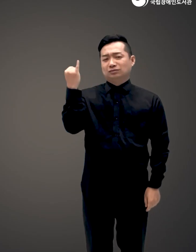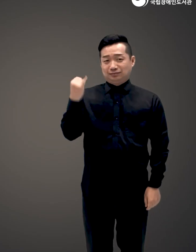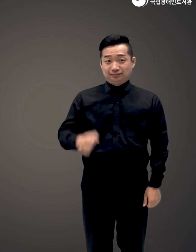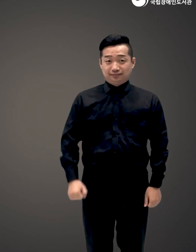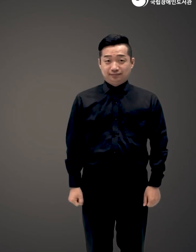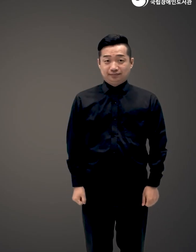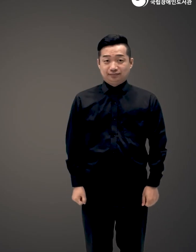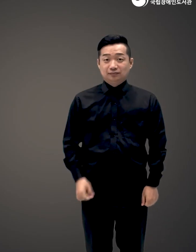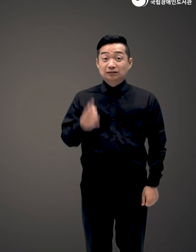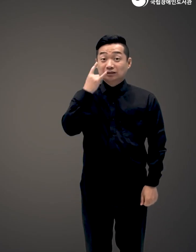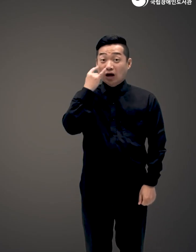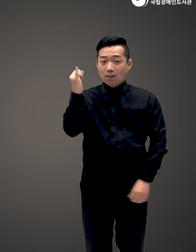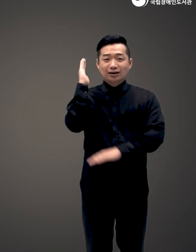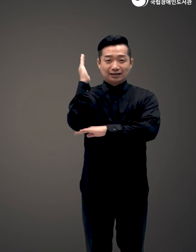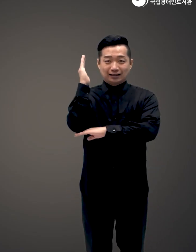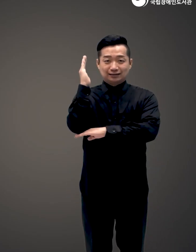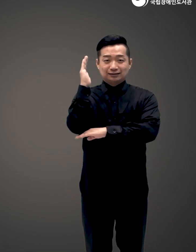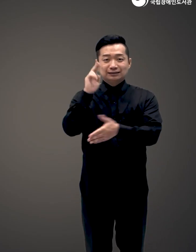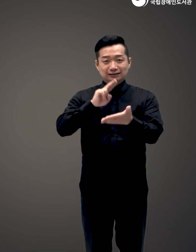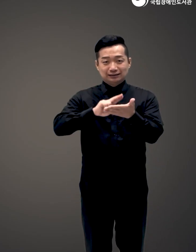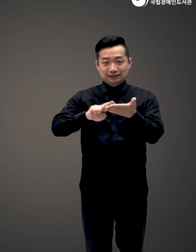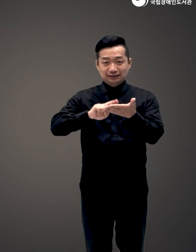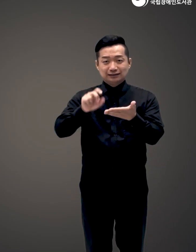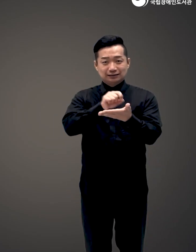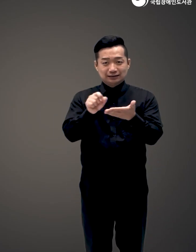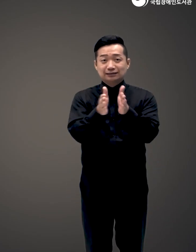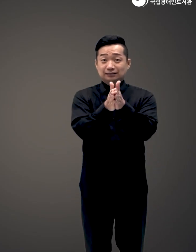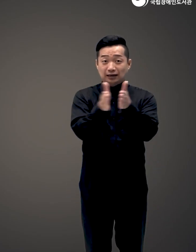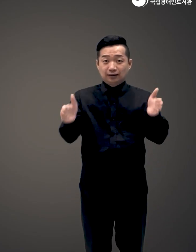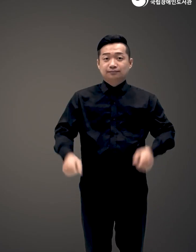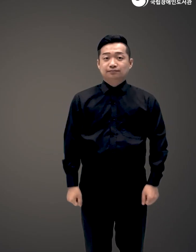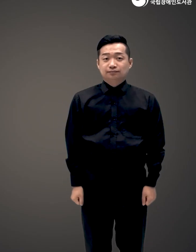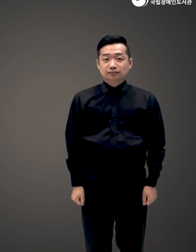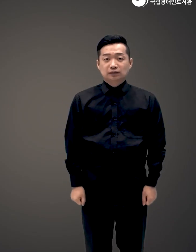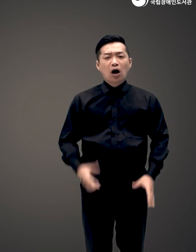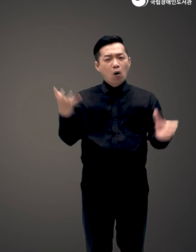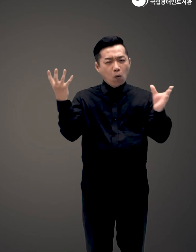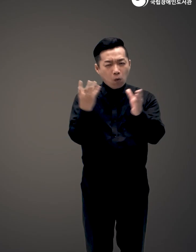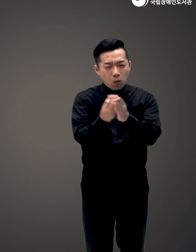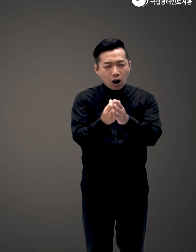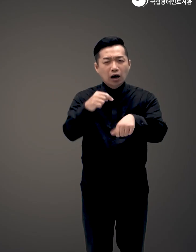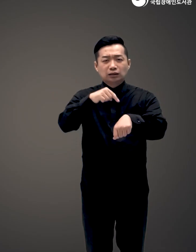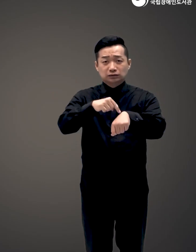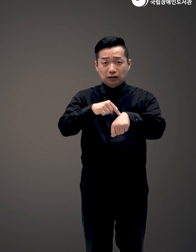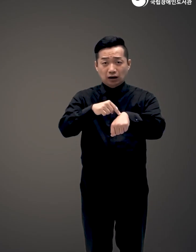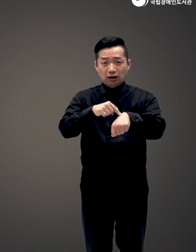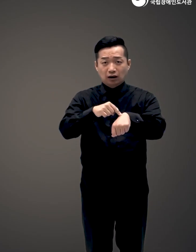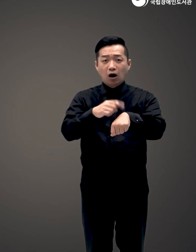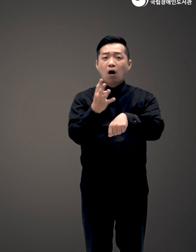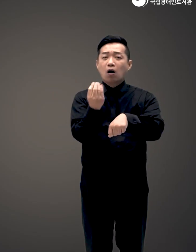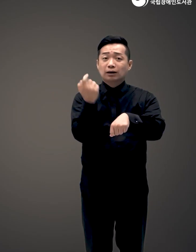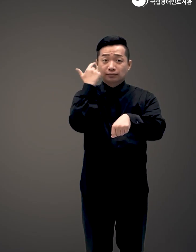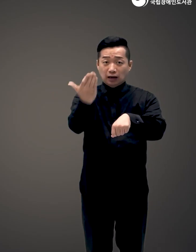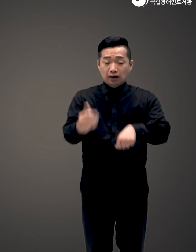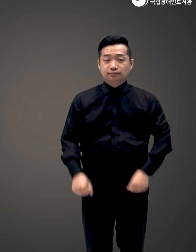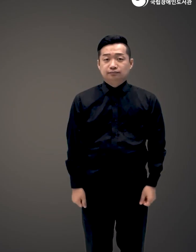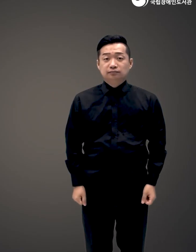때는 어머니였고 그래서 어머니 이야기를 그리기 시작했습니다. 원고 완성까지 얼마나 걸리셨나요?